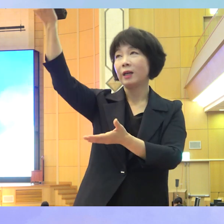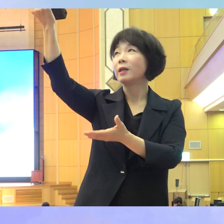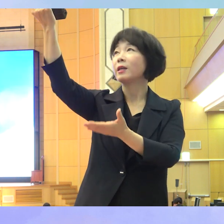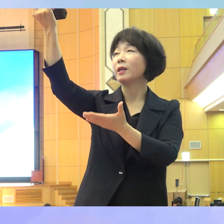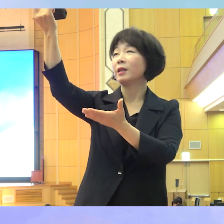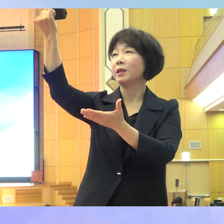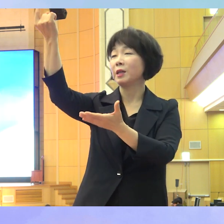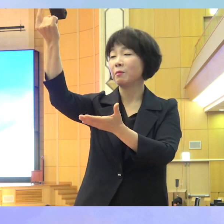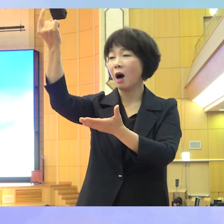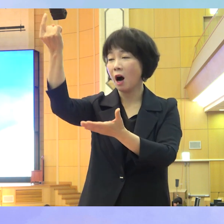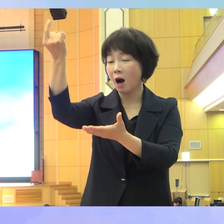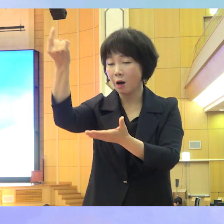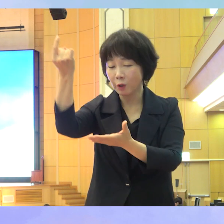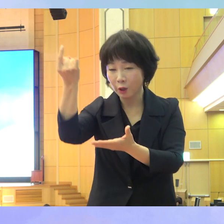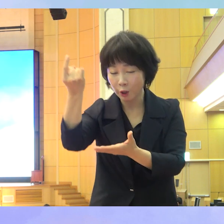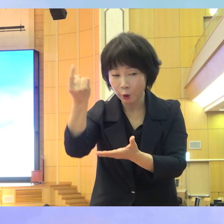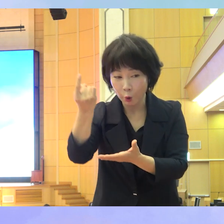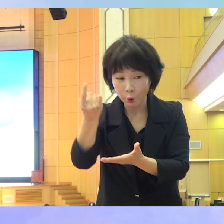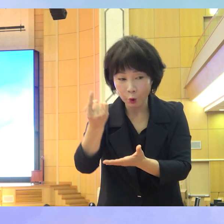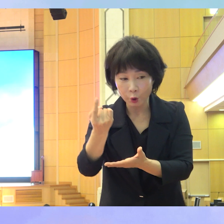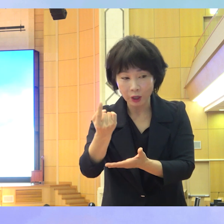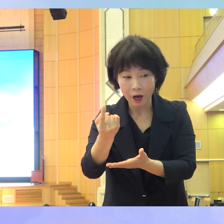하늘로부터